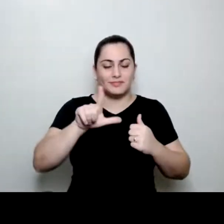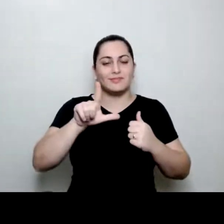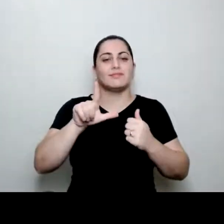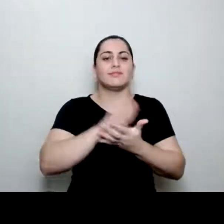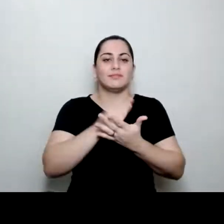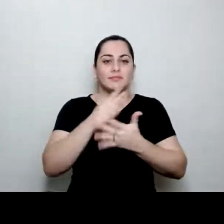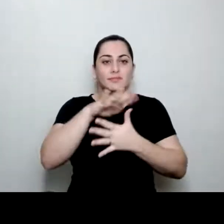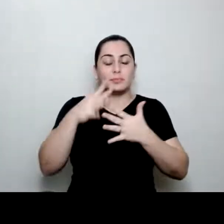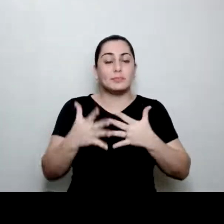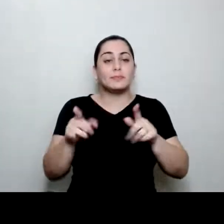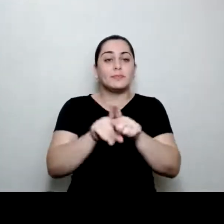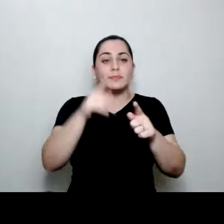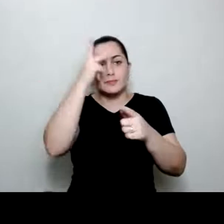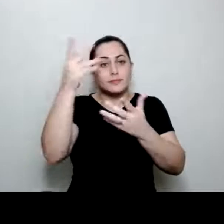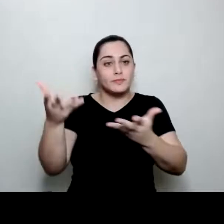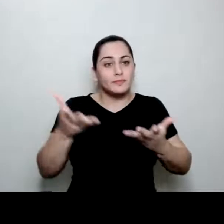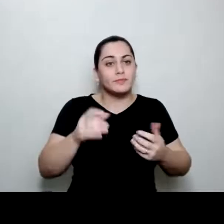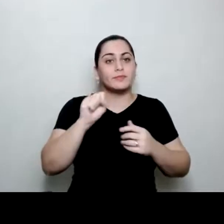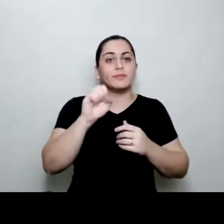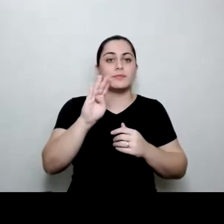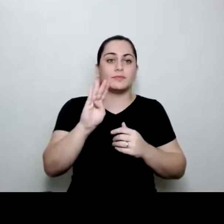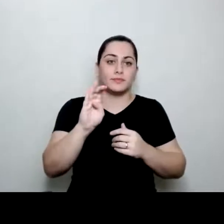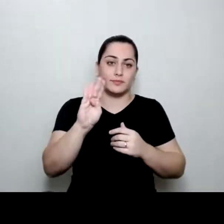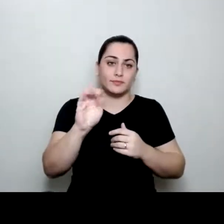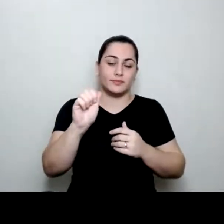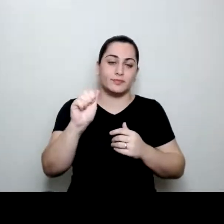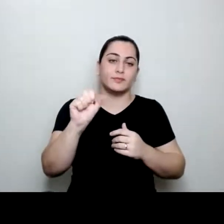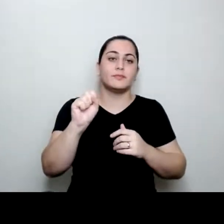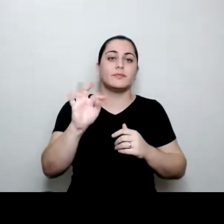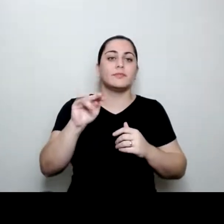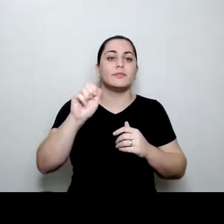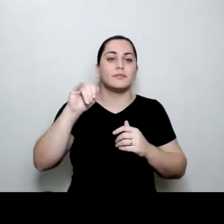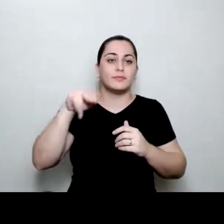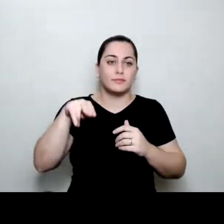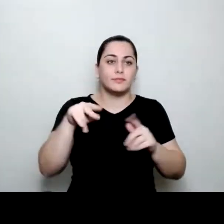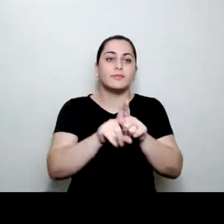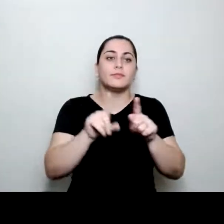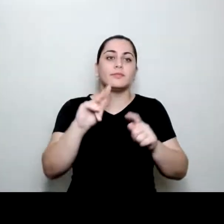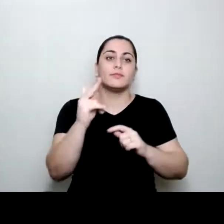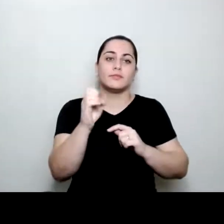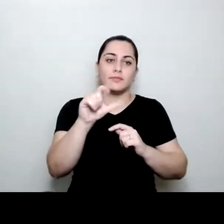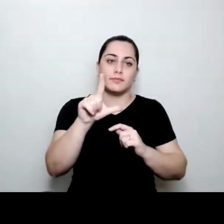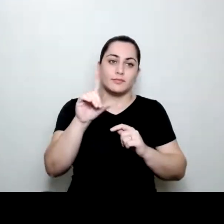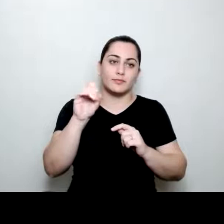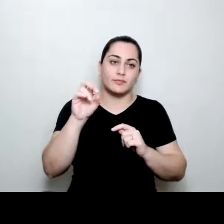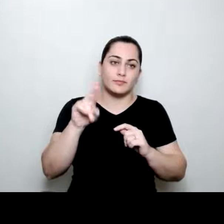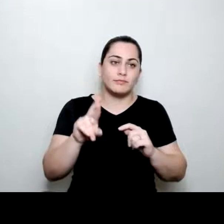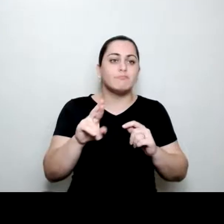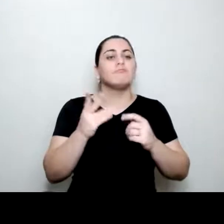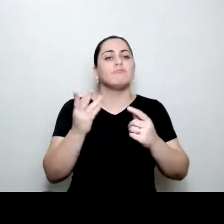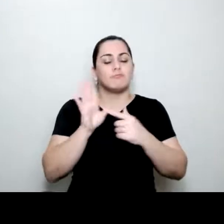nossos convidados, Sebastião e Helder, que serão devidamente apresentados daqui a pouquinho. E